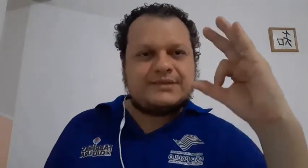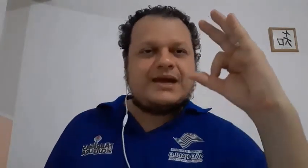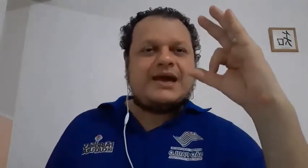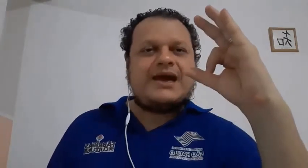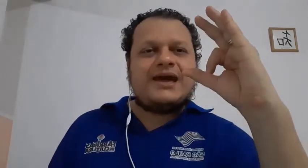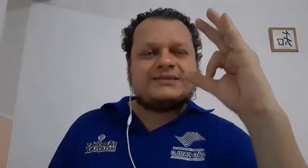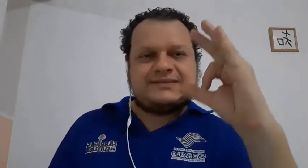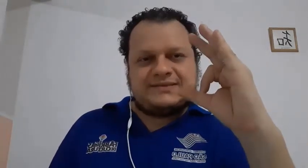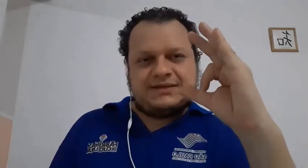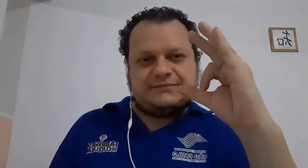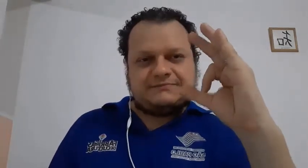S.